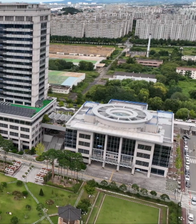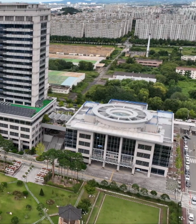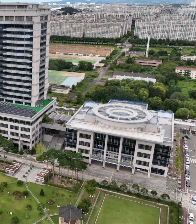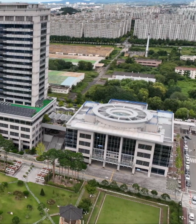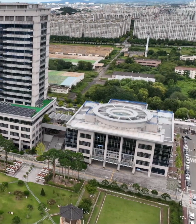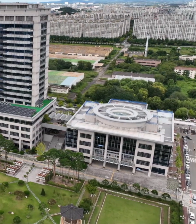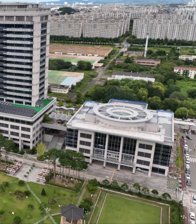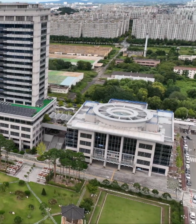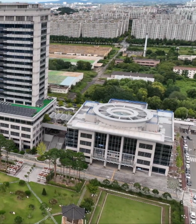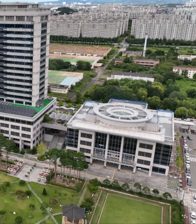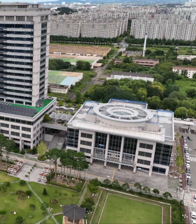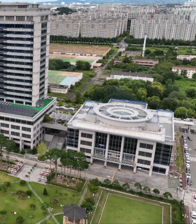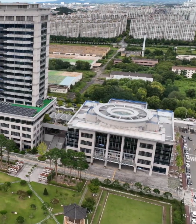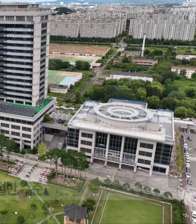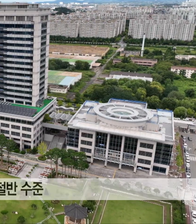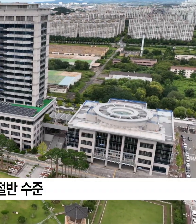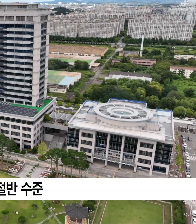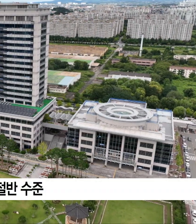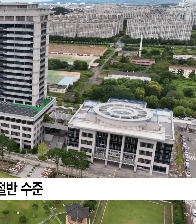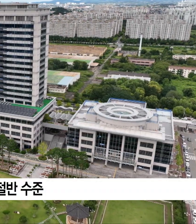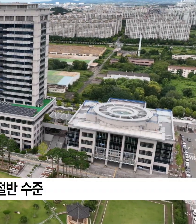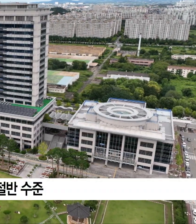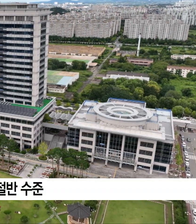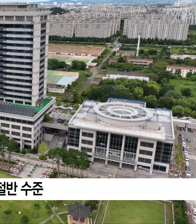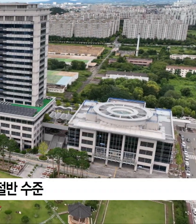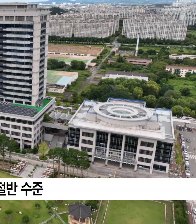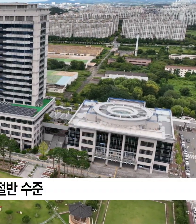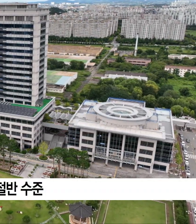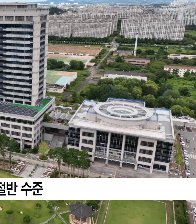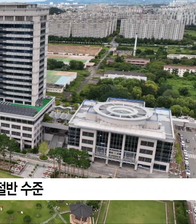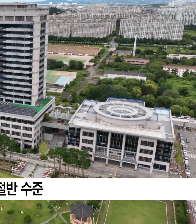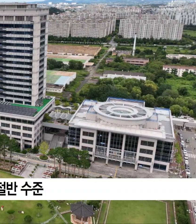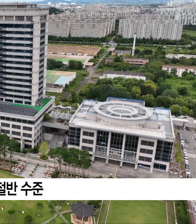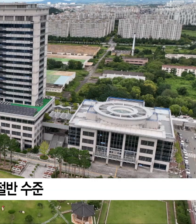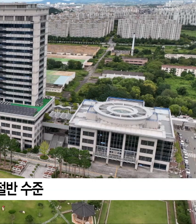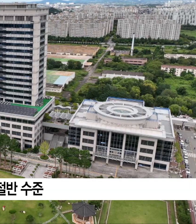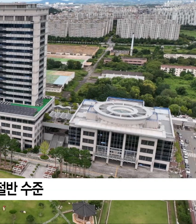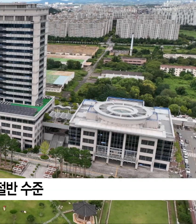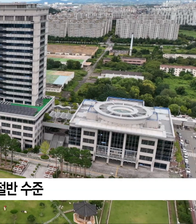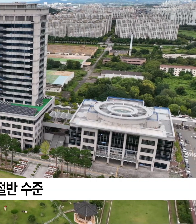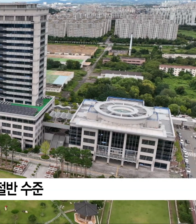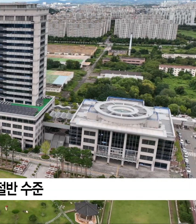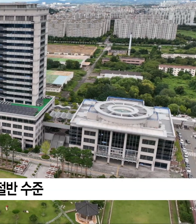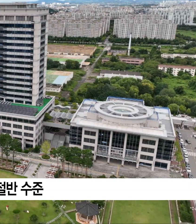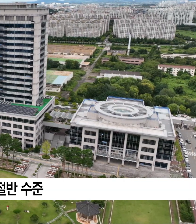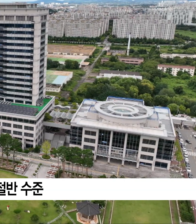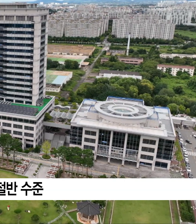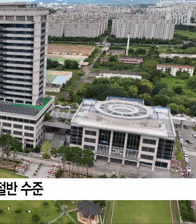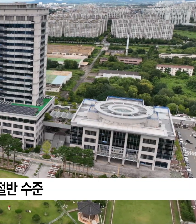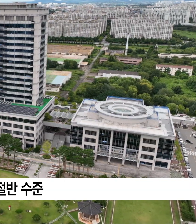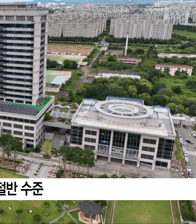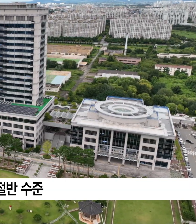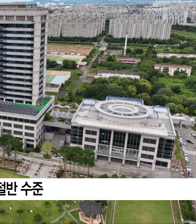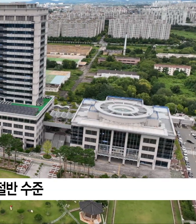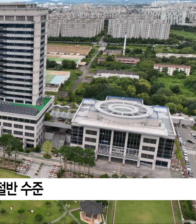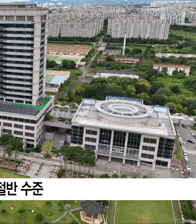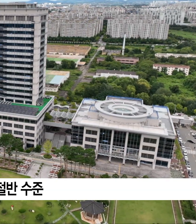있습니다. 내년도 전북 지역의 국가 예산 증가율은 2.5%로 정부 예산